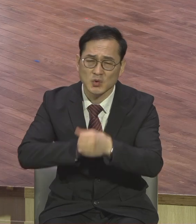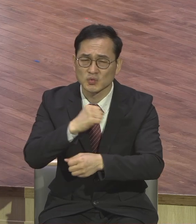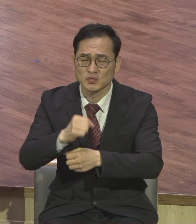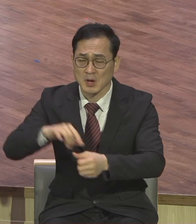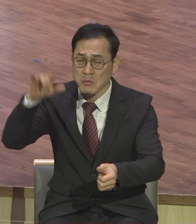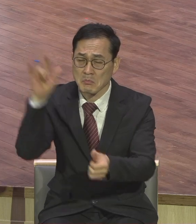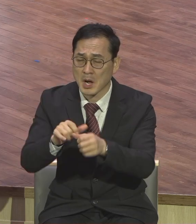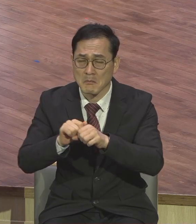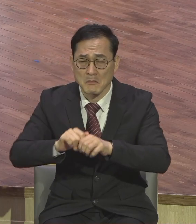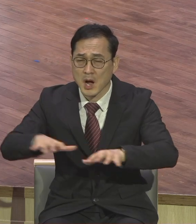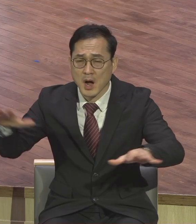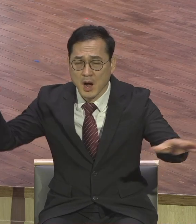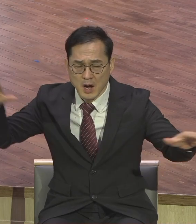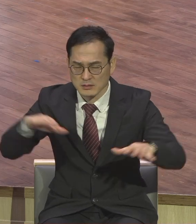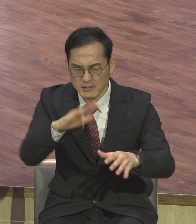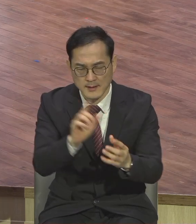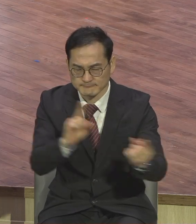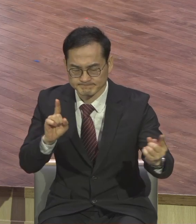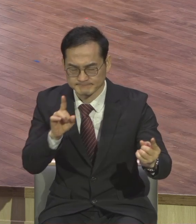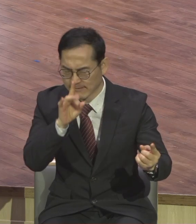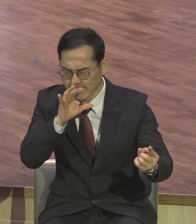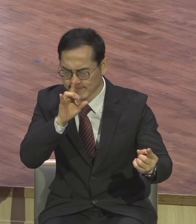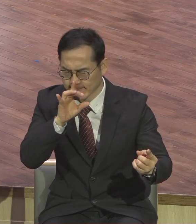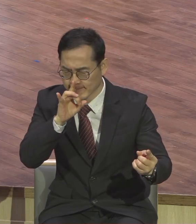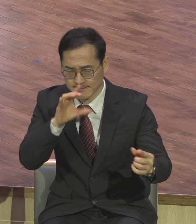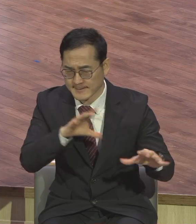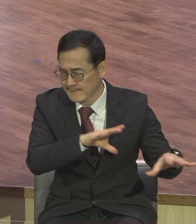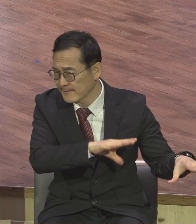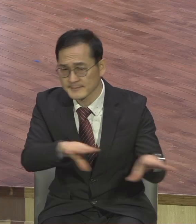못한다. 방역 지침으로 인해서